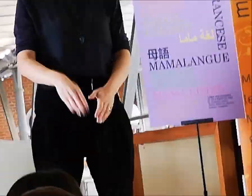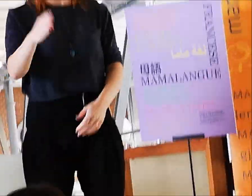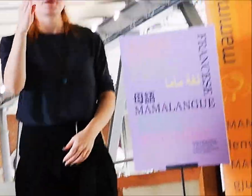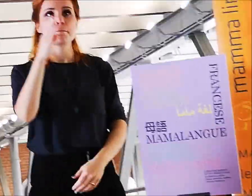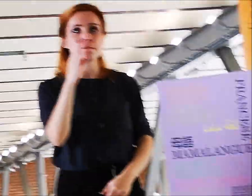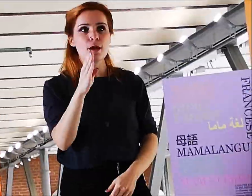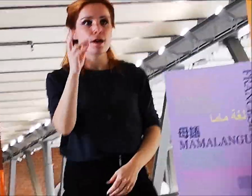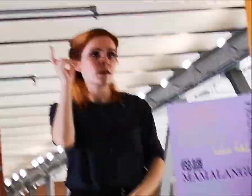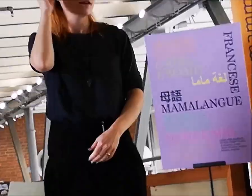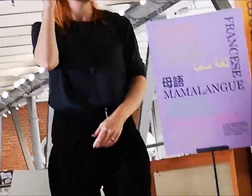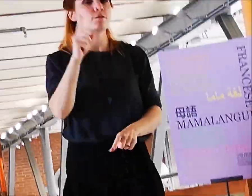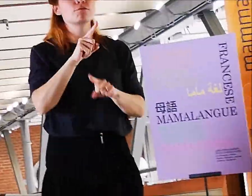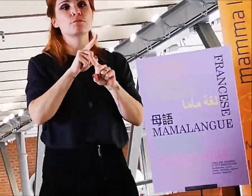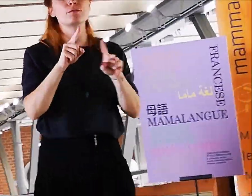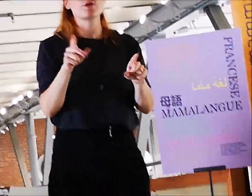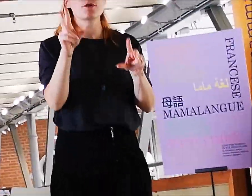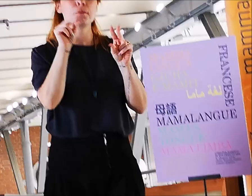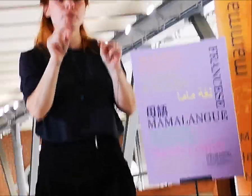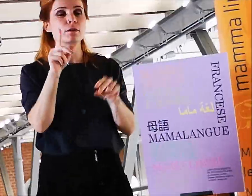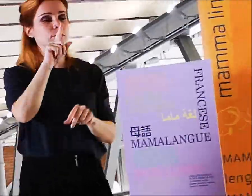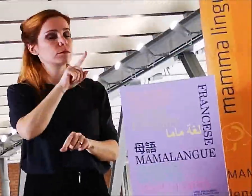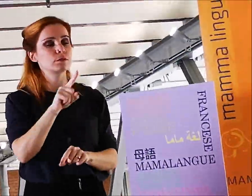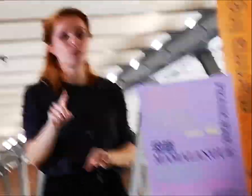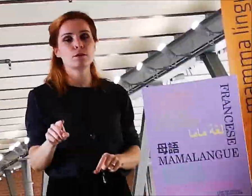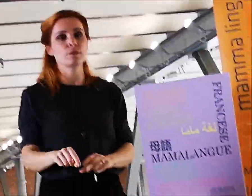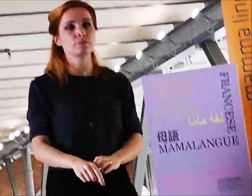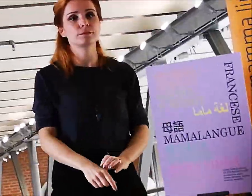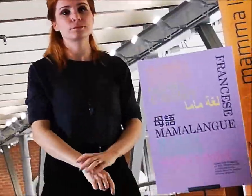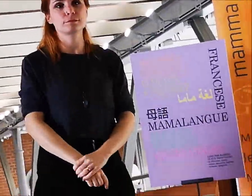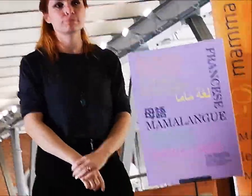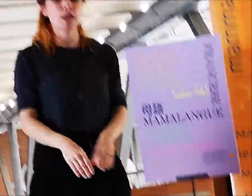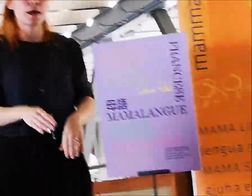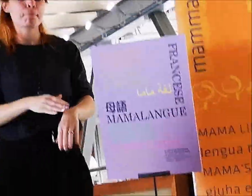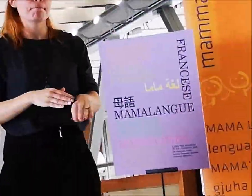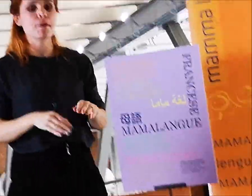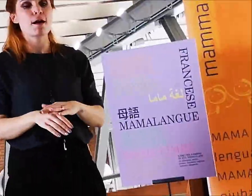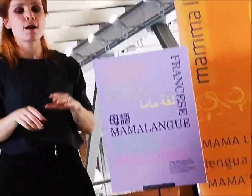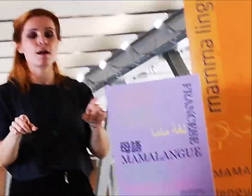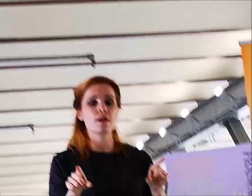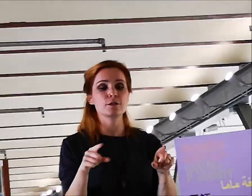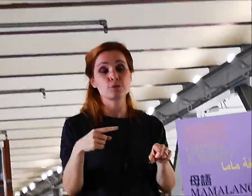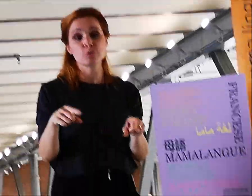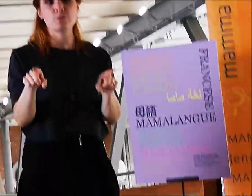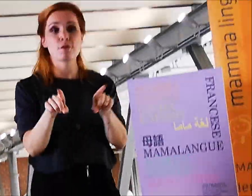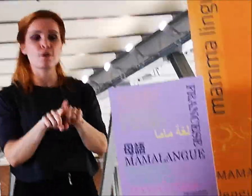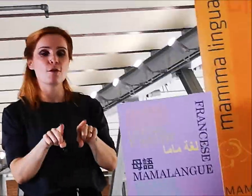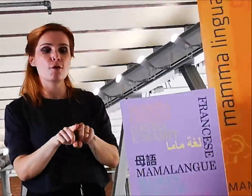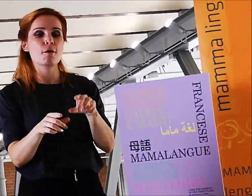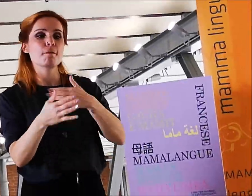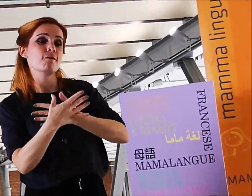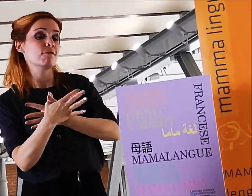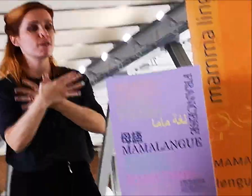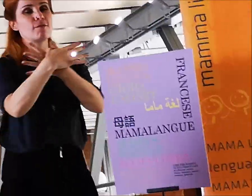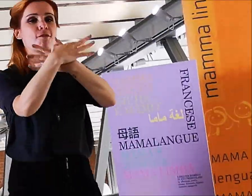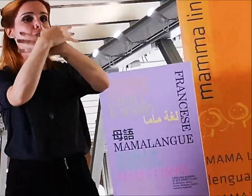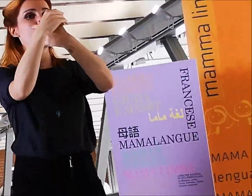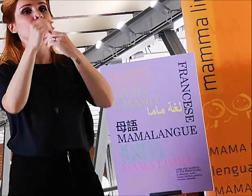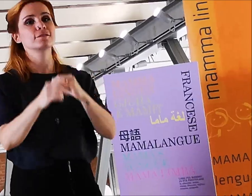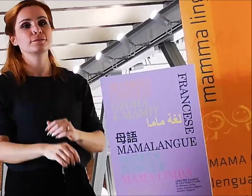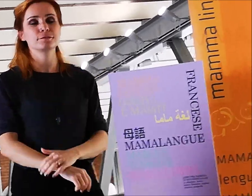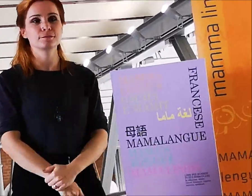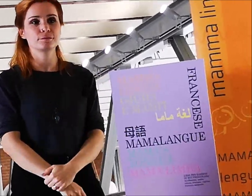Bianca non sente e non parla, ma le sue mani sono farfalle che danzano nell'aria.